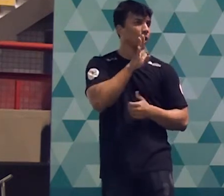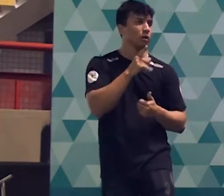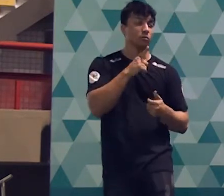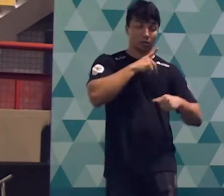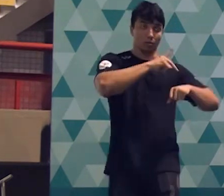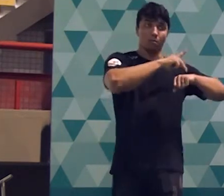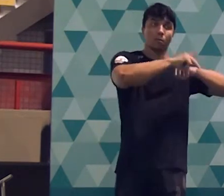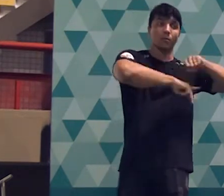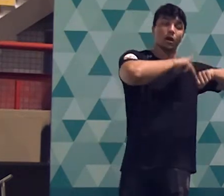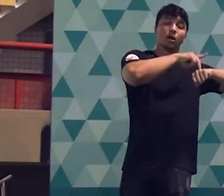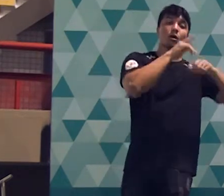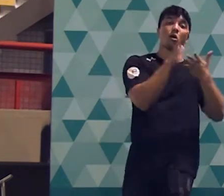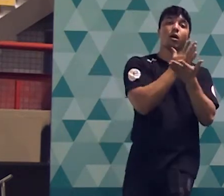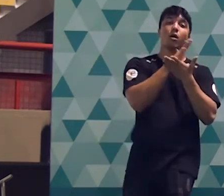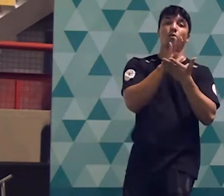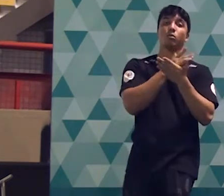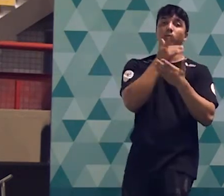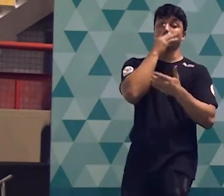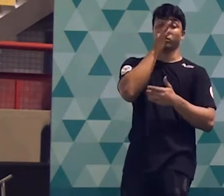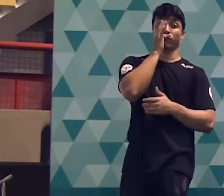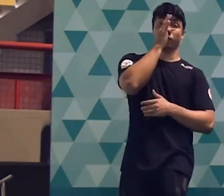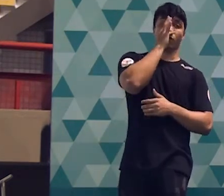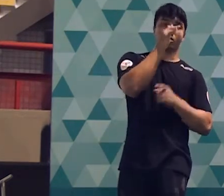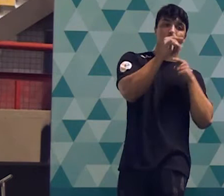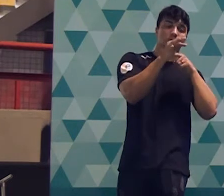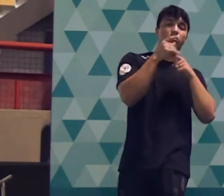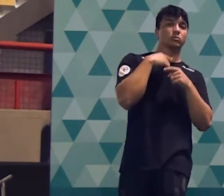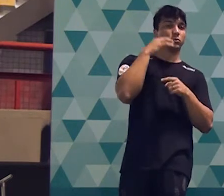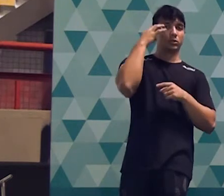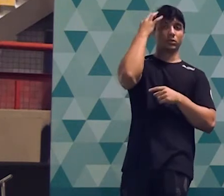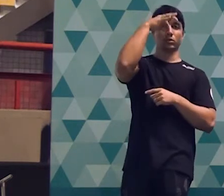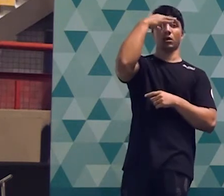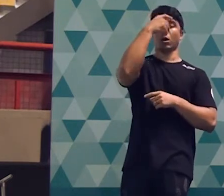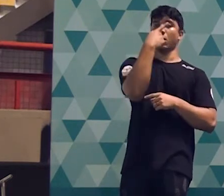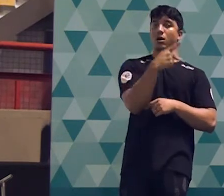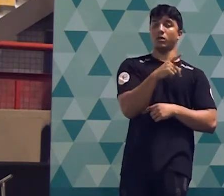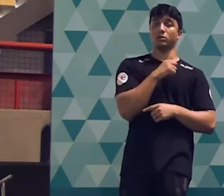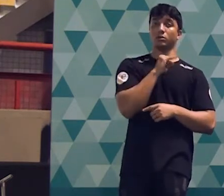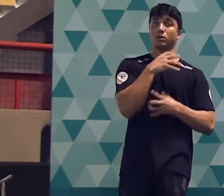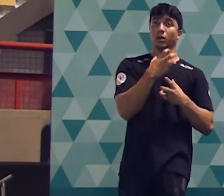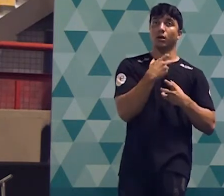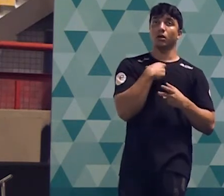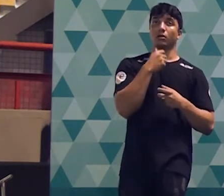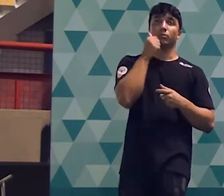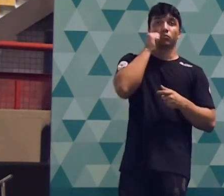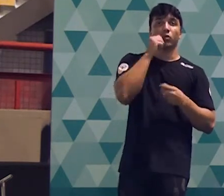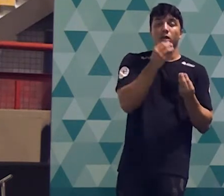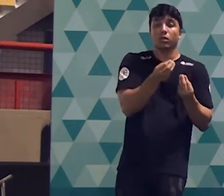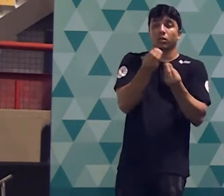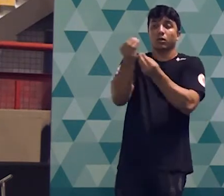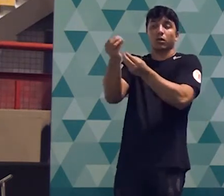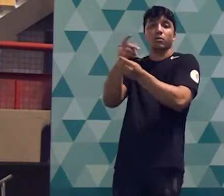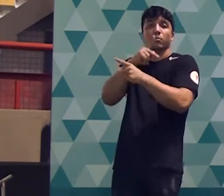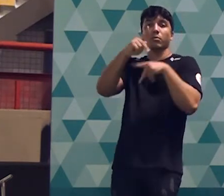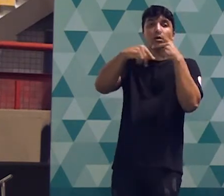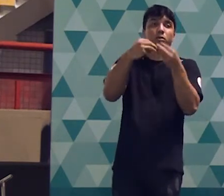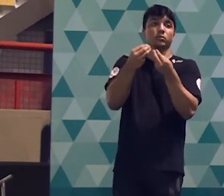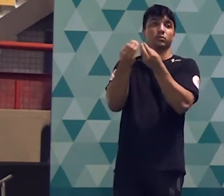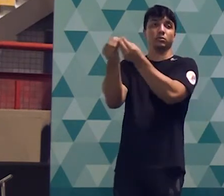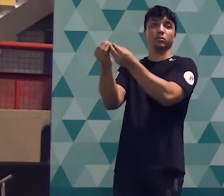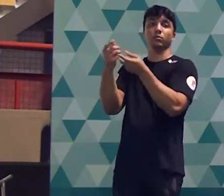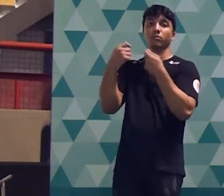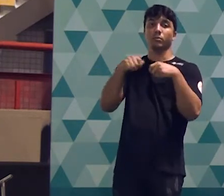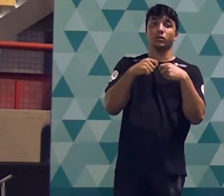certos países em que a flor é sagrada, a rosa é sagrada. Se você quiser dar uma flor para a mulher, você tem que dar dentro